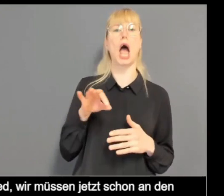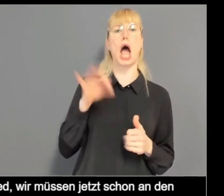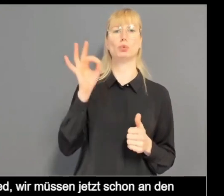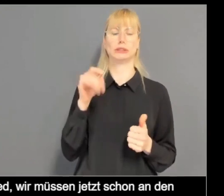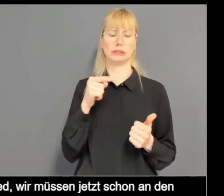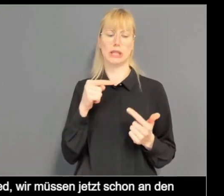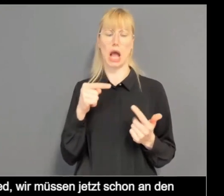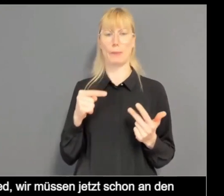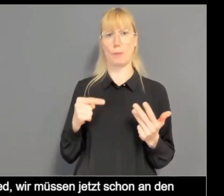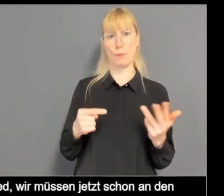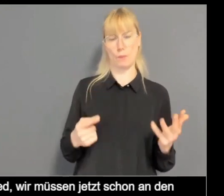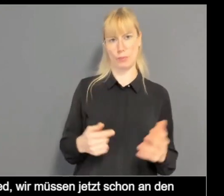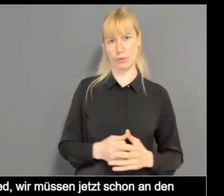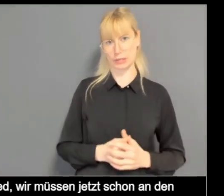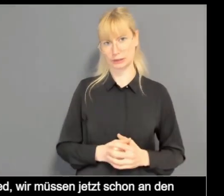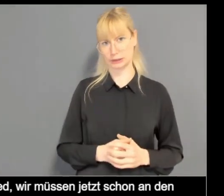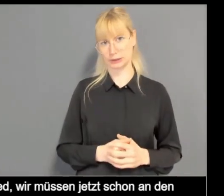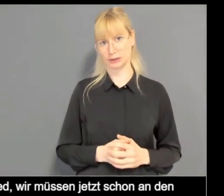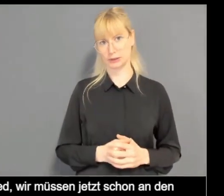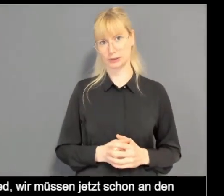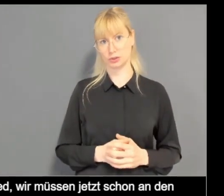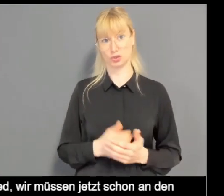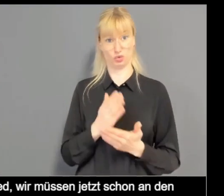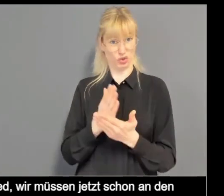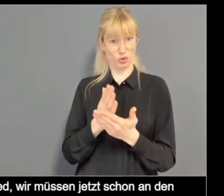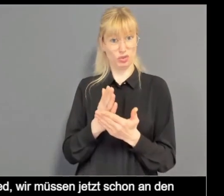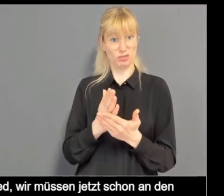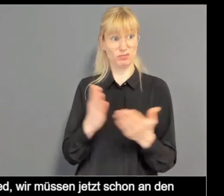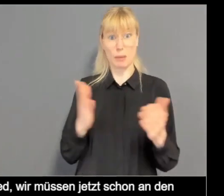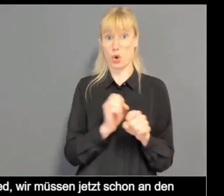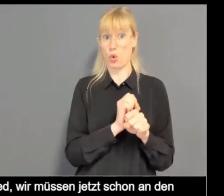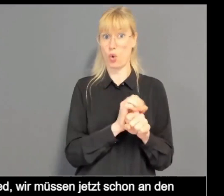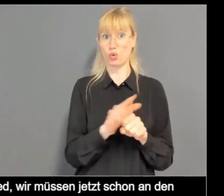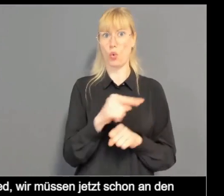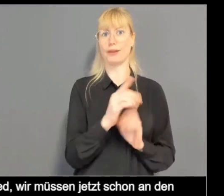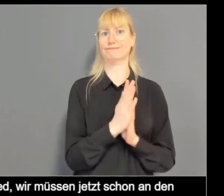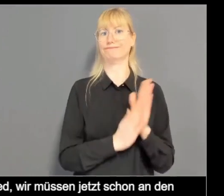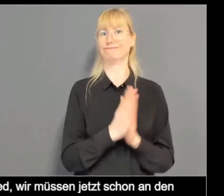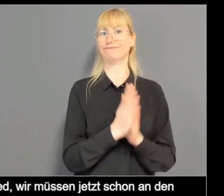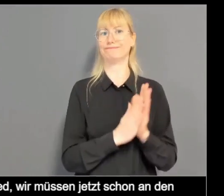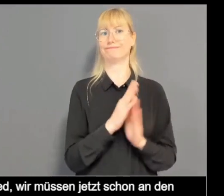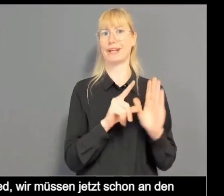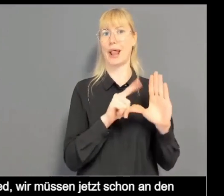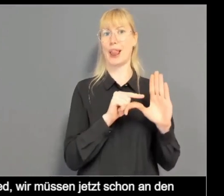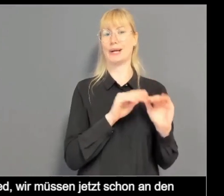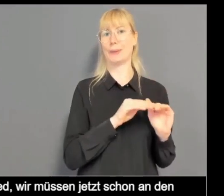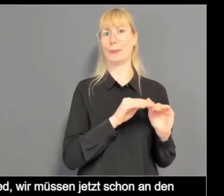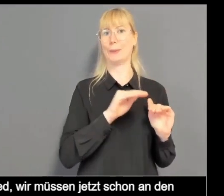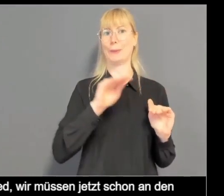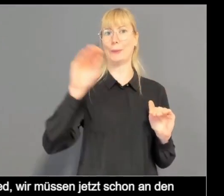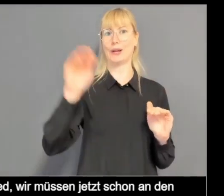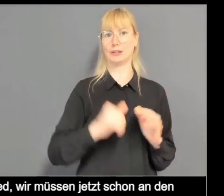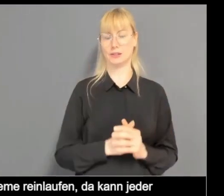und im Grunde genommen auffordert, von den Ausnahmetatbeständen Gebrauch zu machen und das Ganze bei